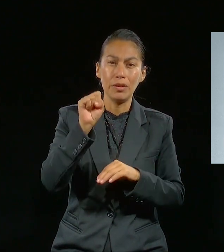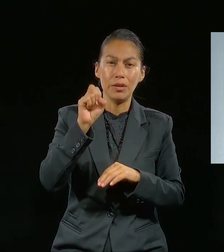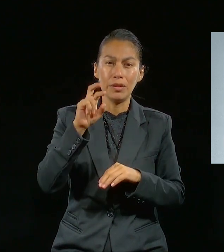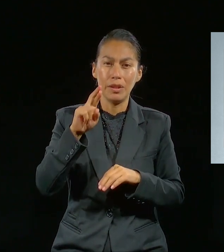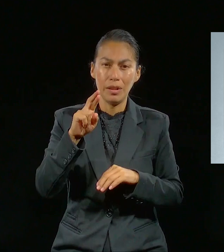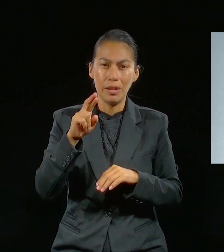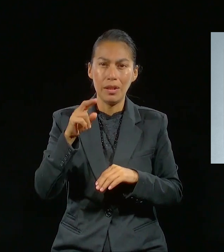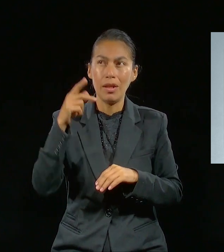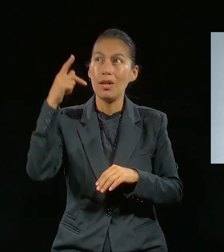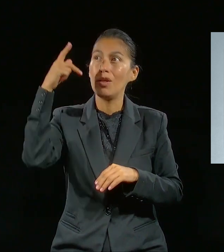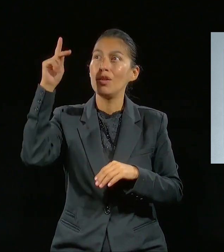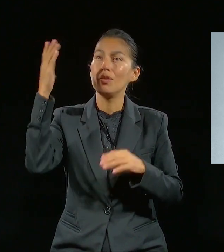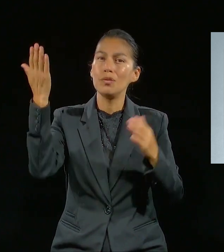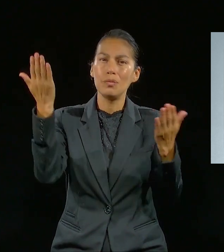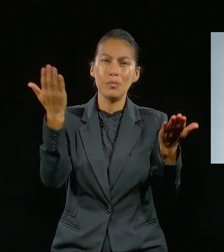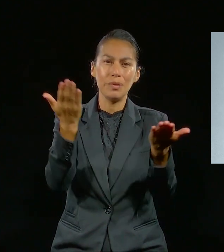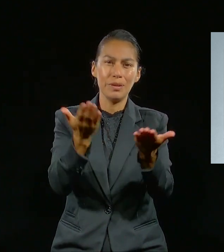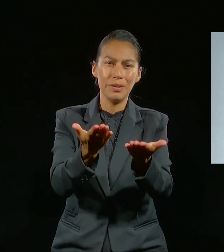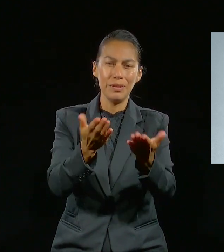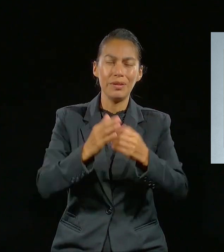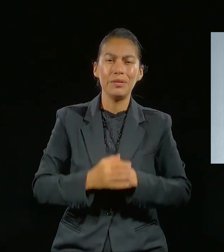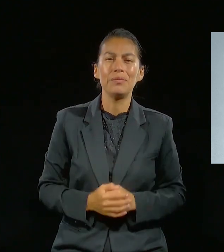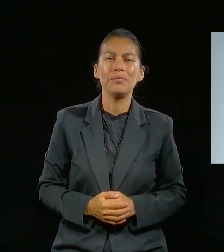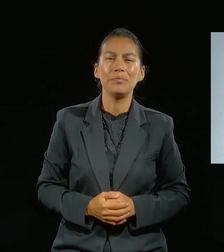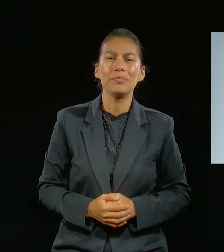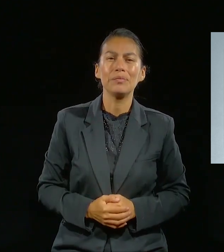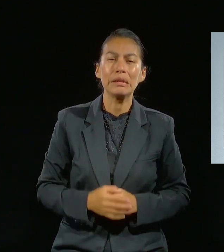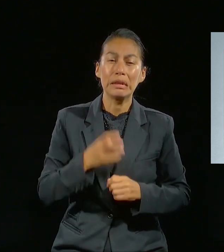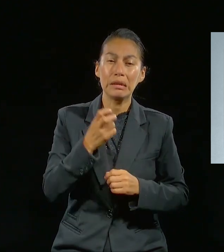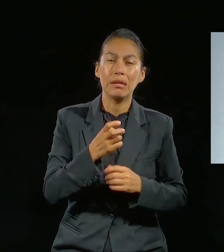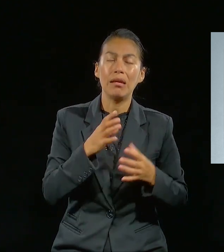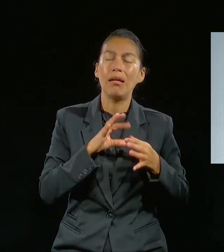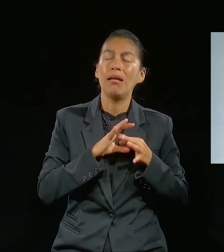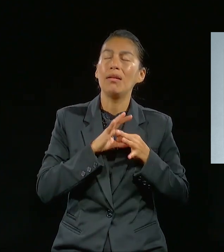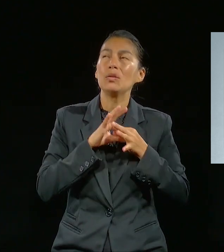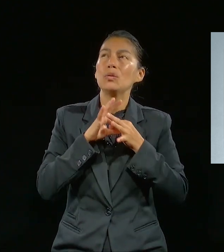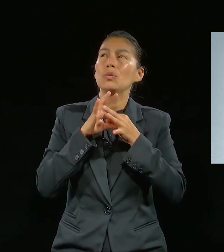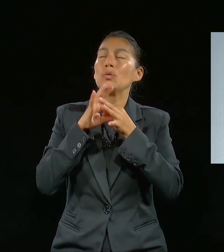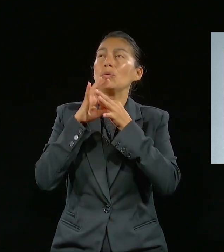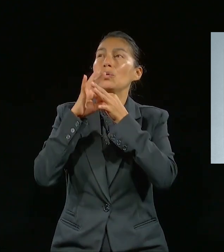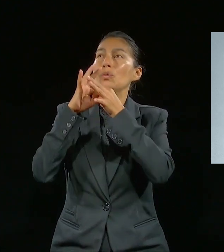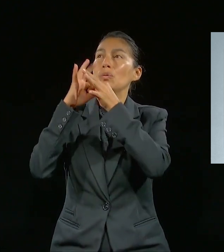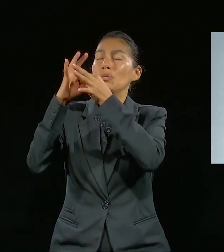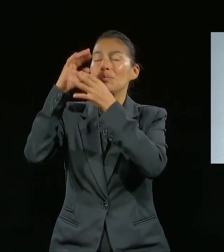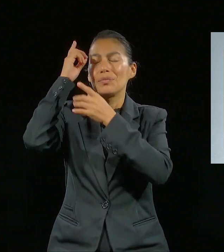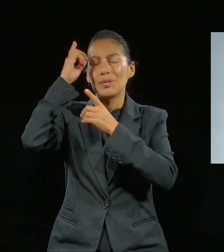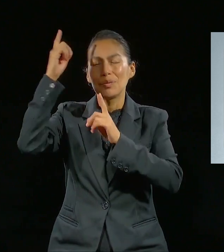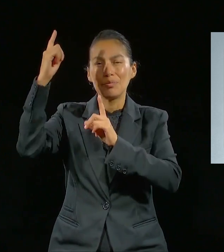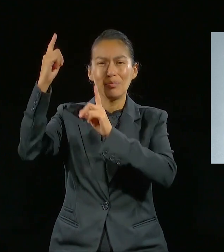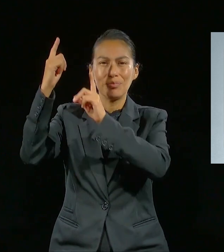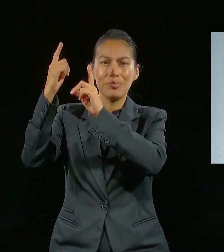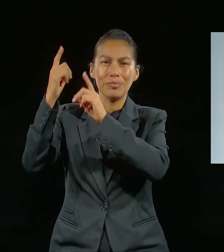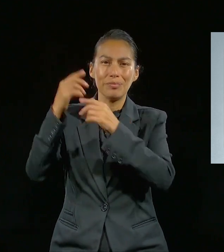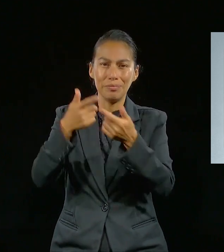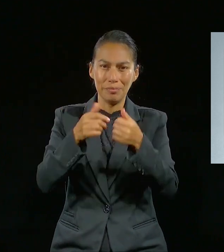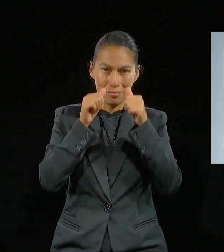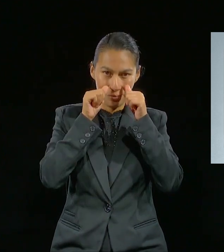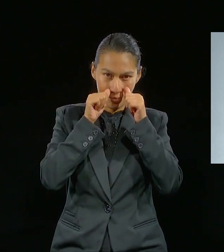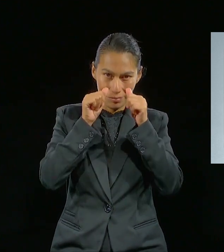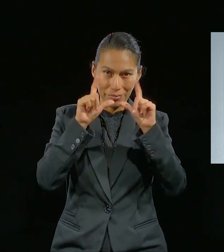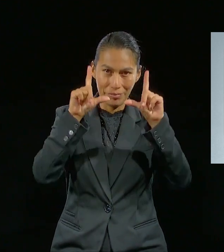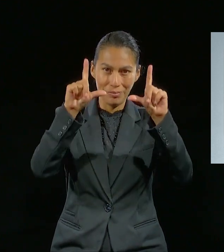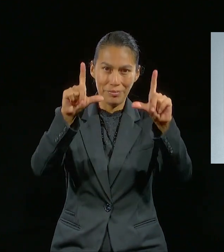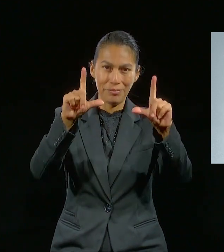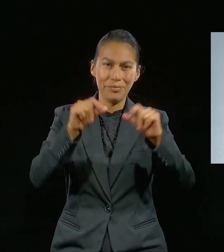del ministerio ser que nos elevará hasta el trono de la gracia de Dios en la misma presencia de